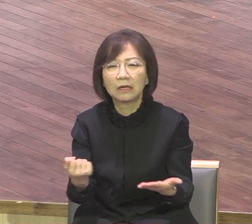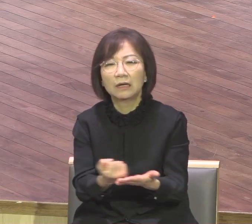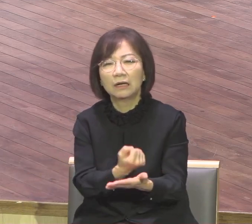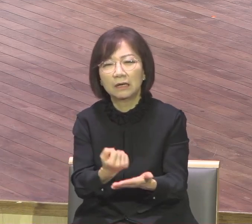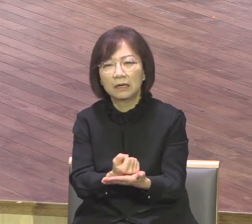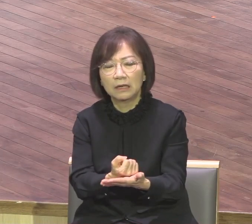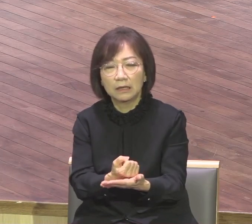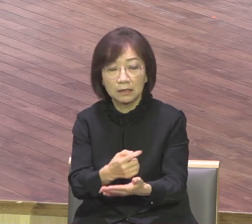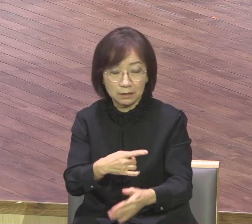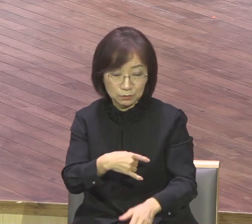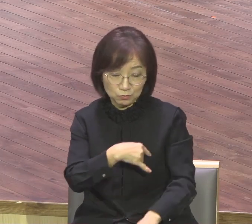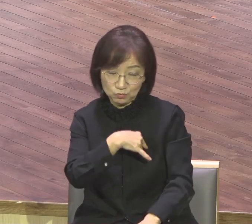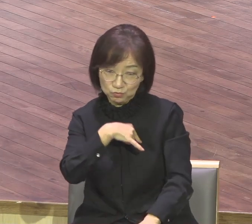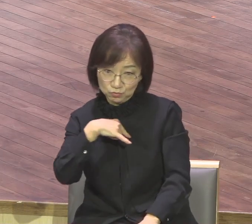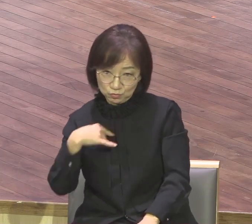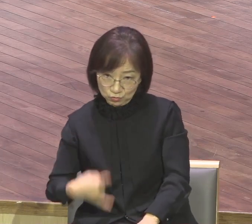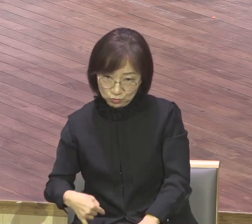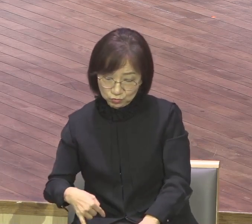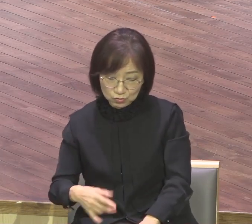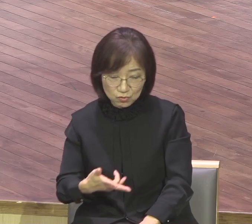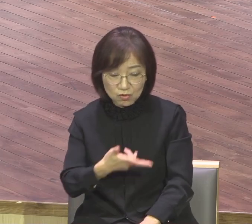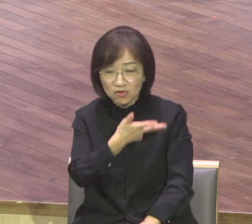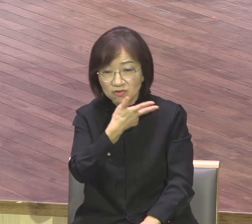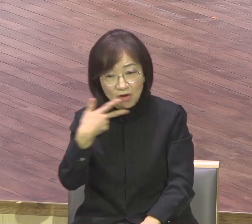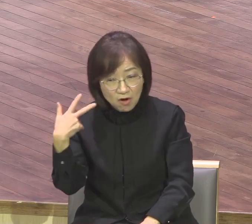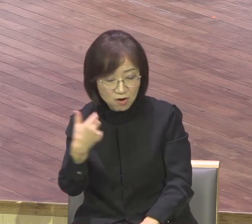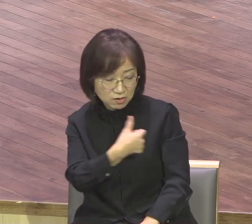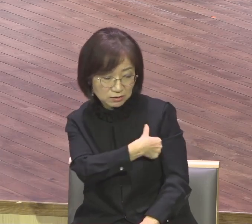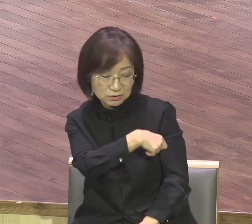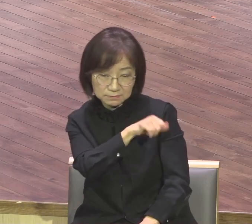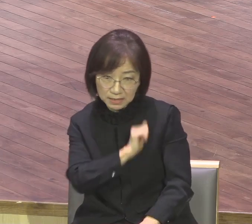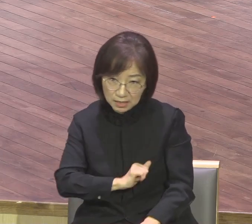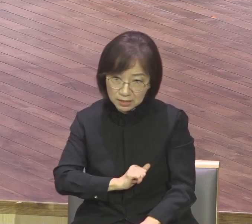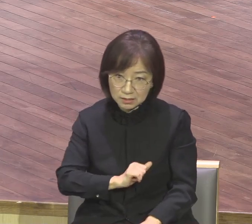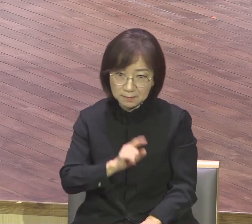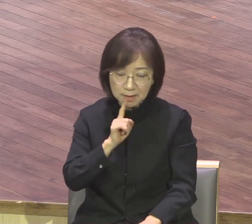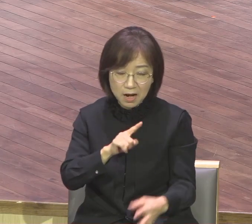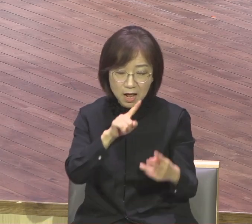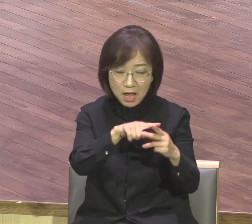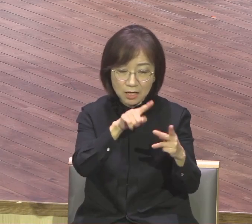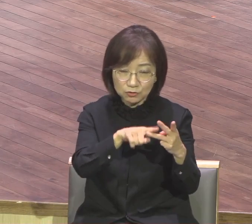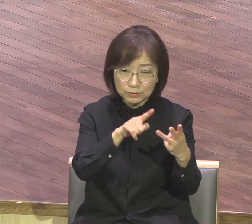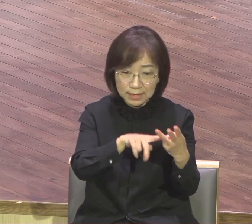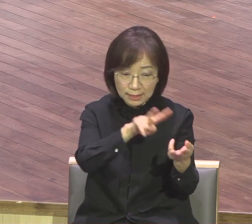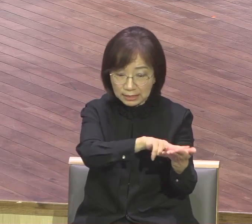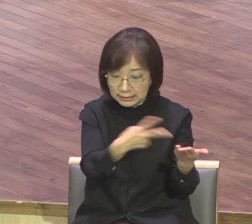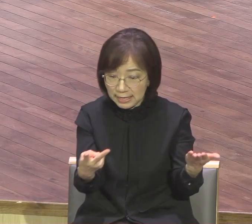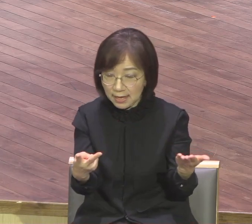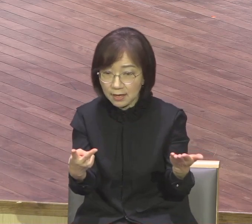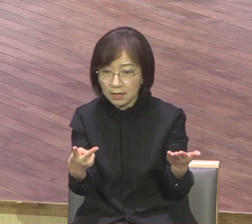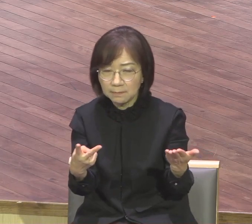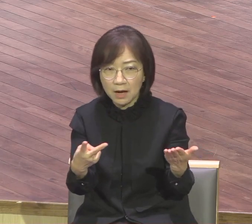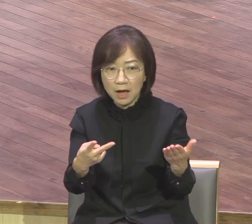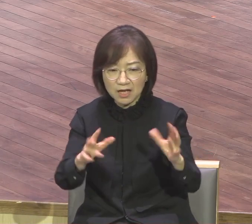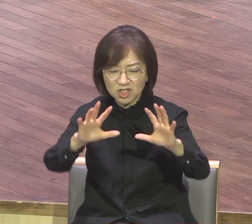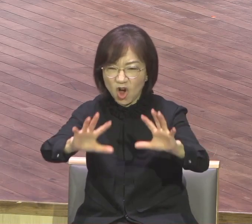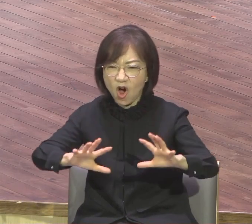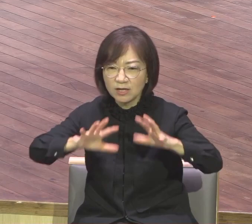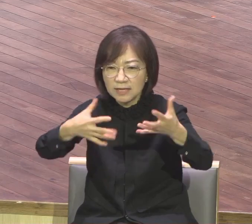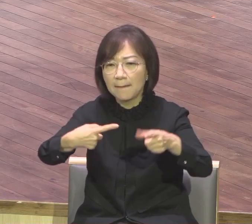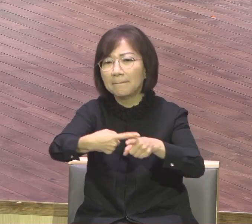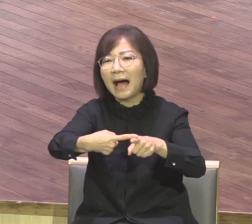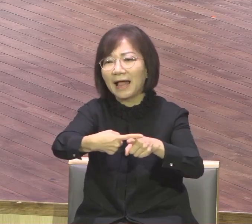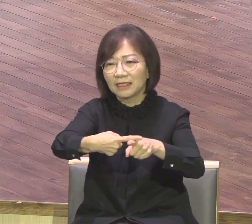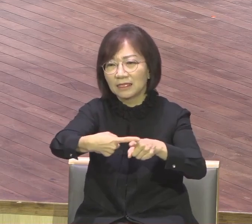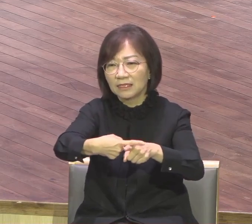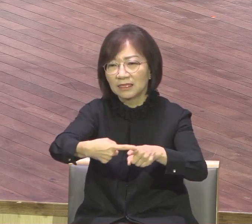중국어, 이 영어, 스페니시 이 세 개만 번역해도 지구촌의 반이에요, 반. Si solamente estaría